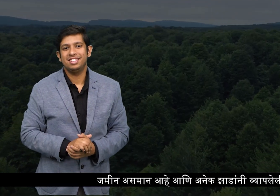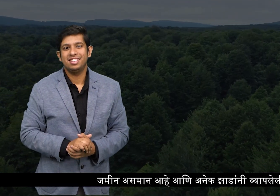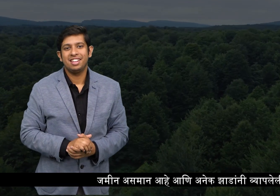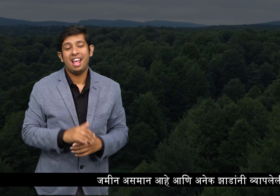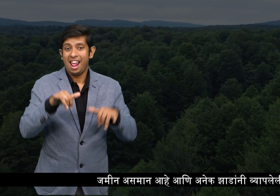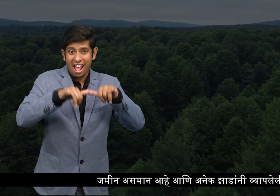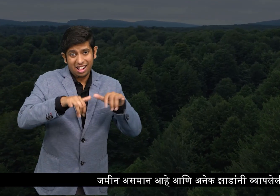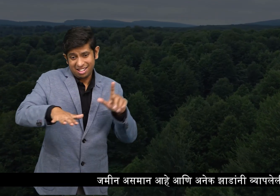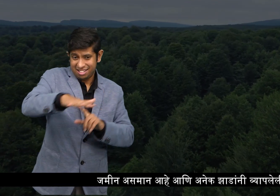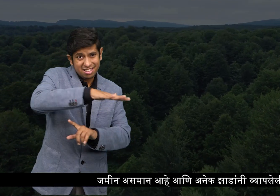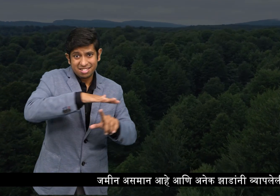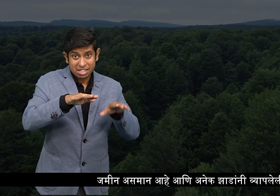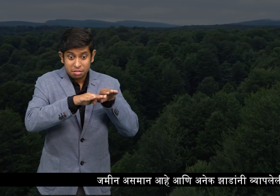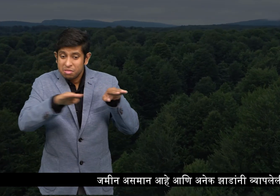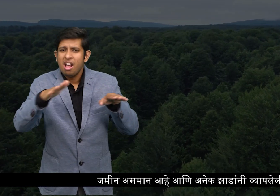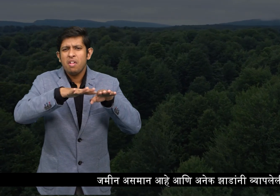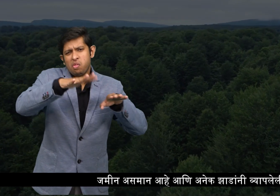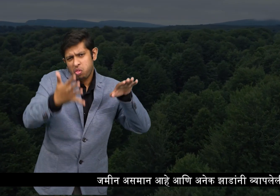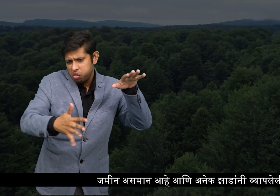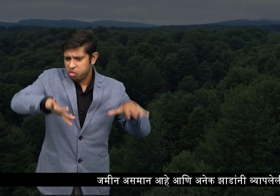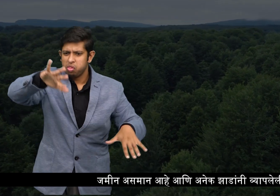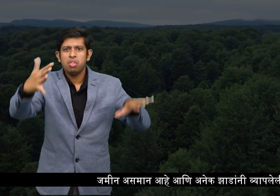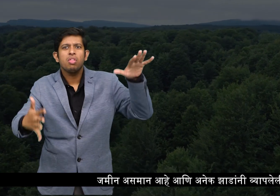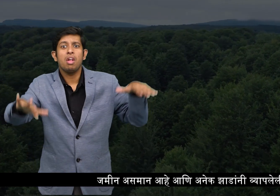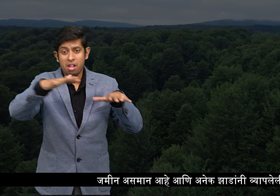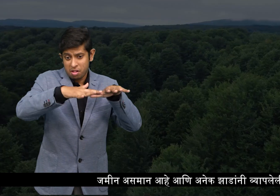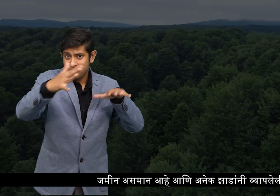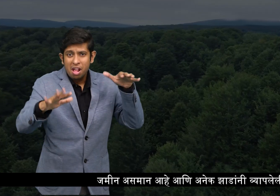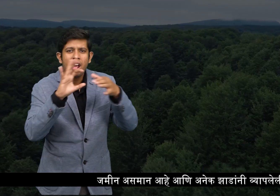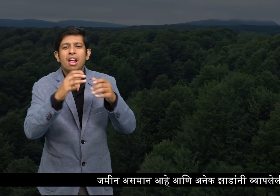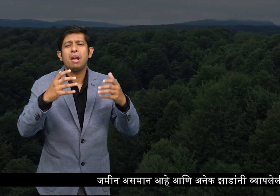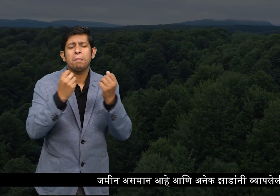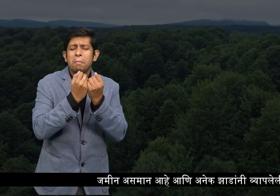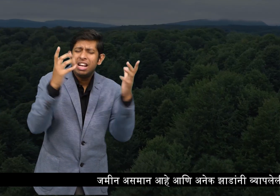जमीन असमान आहे आणि अनेक झाडांनी व्यापलेली आहे.